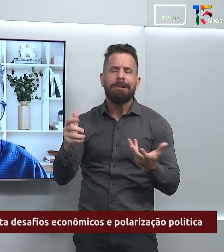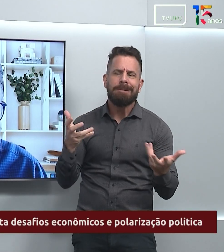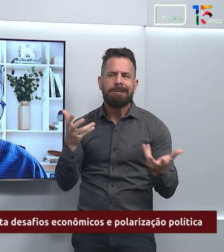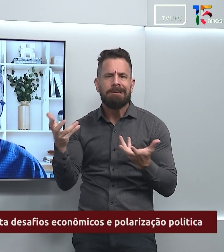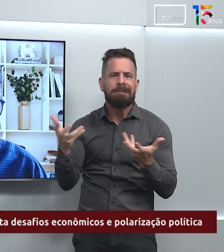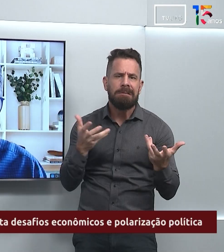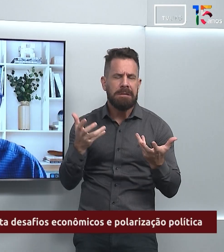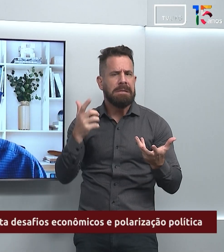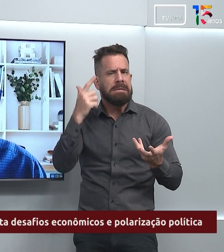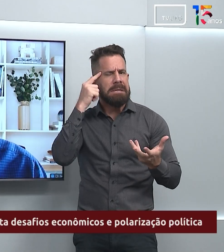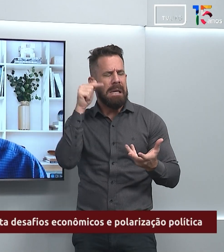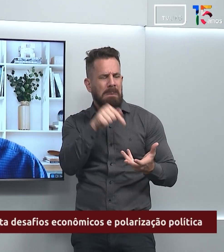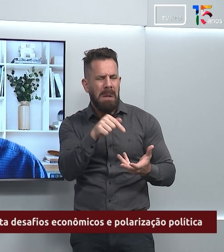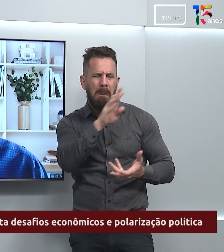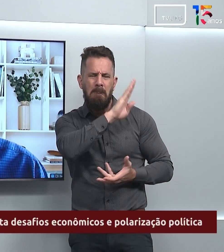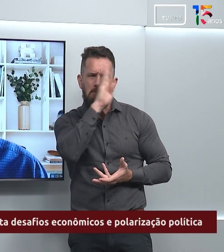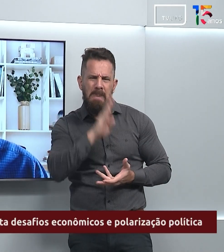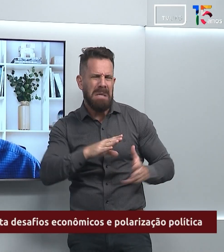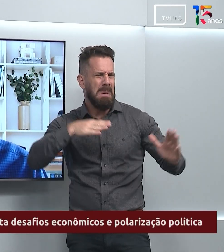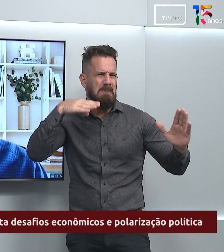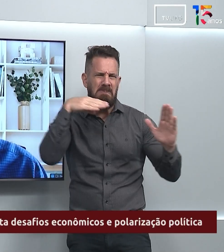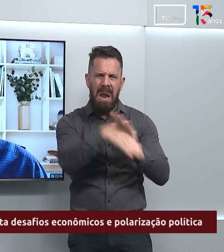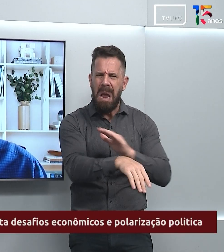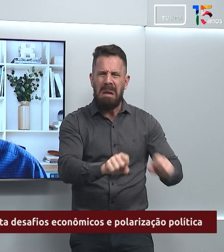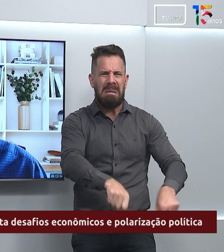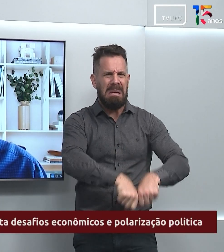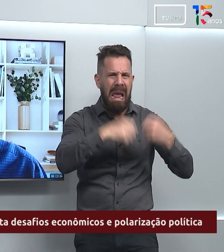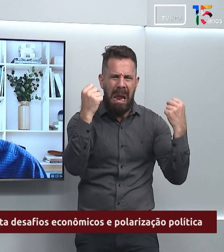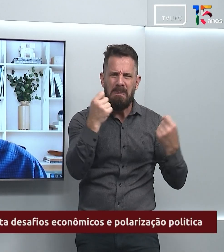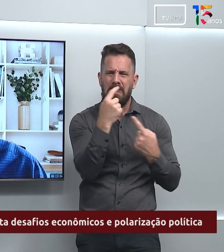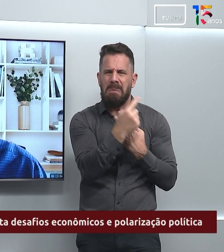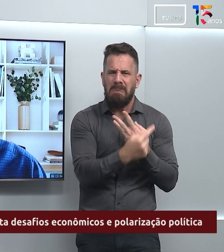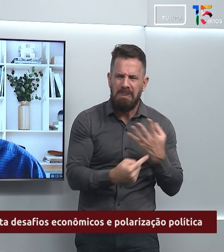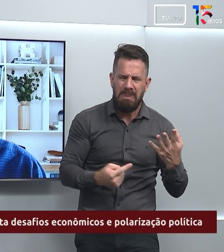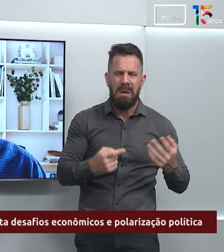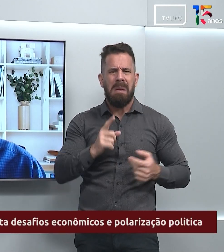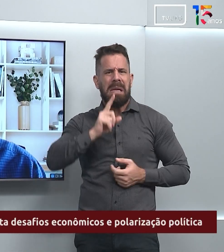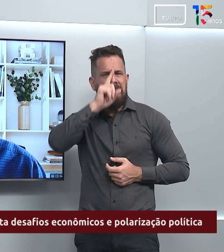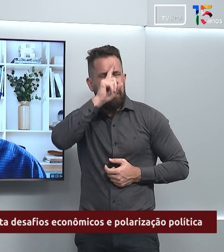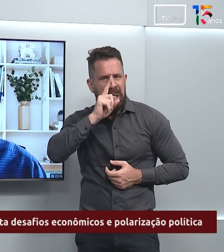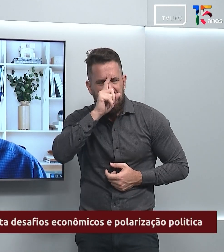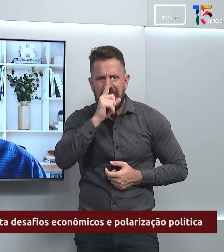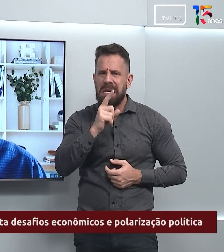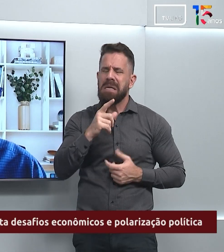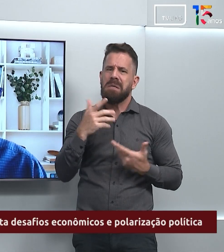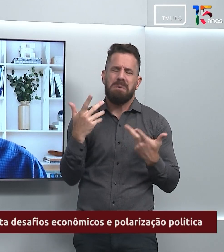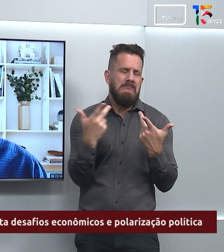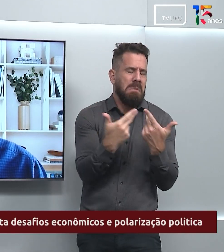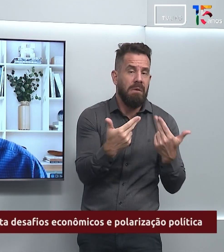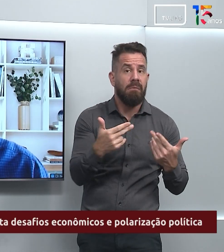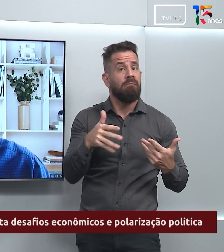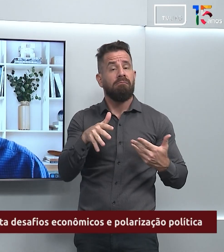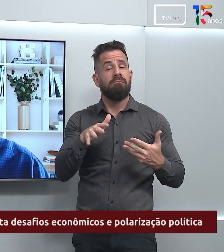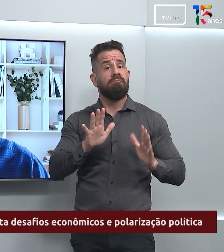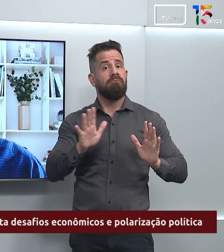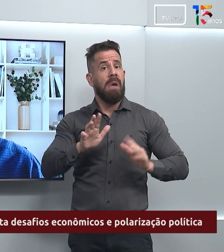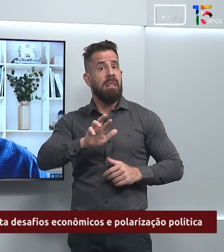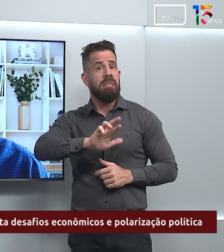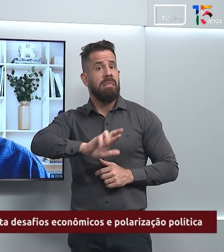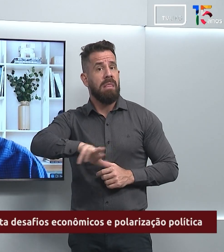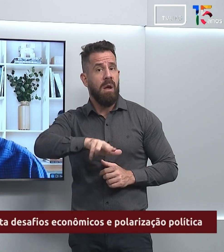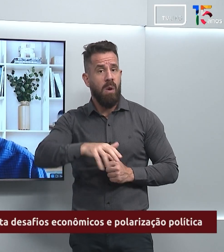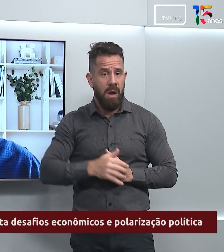crise fiscal e os riscos fiscais seriam muito elevados, né, o que levou